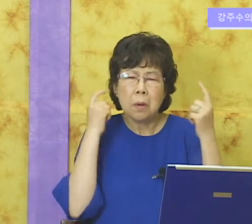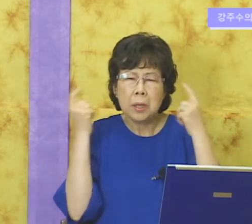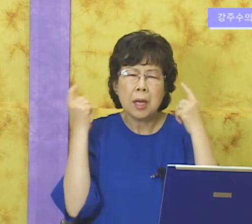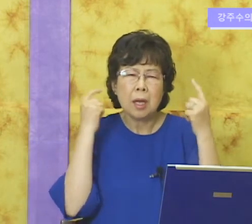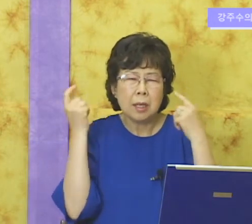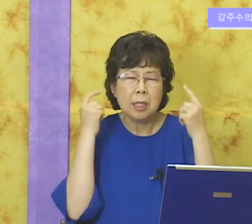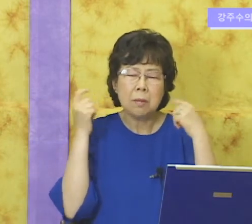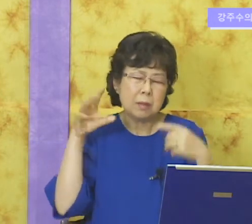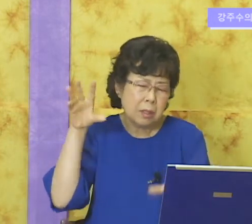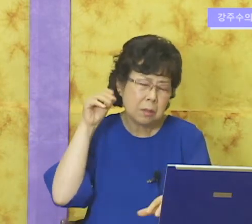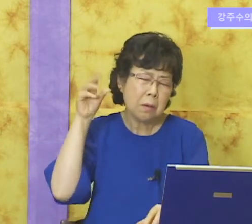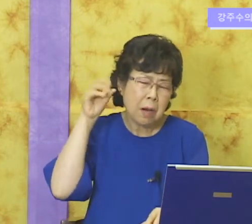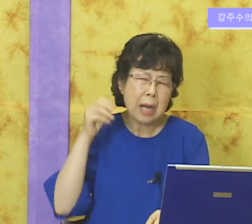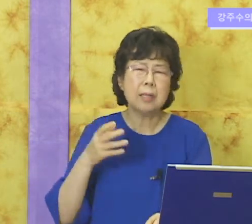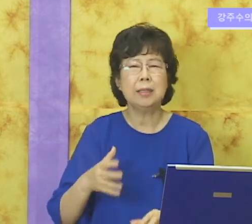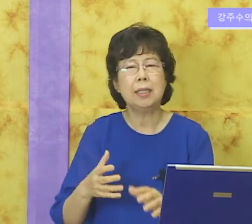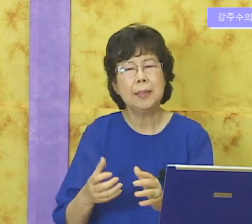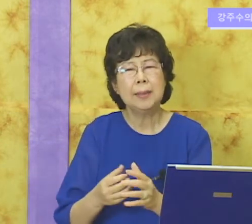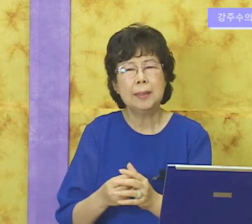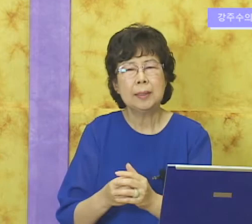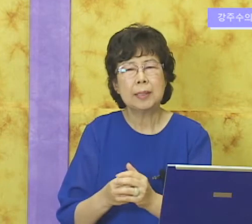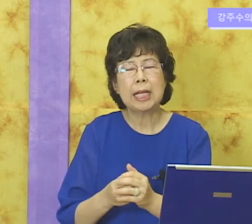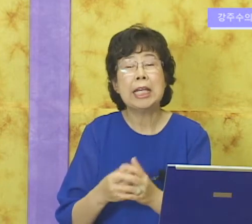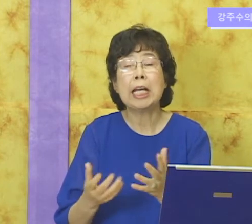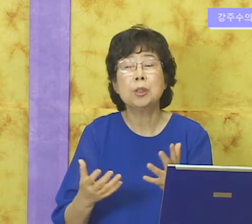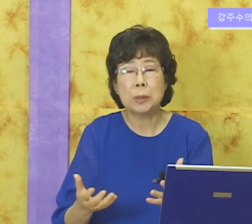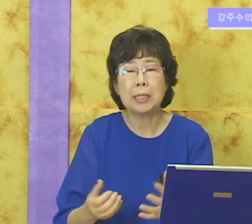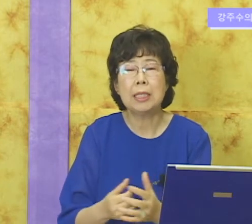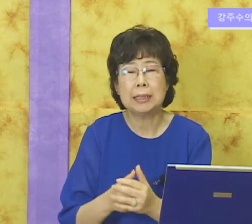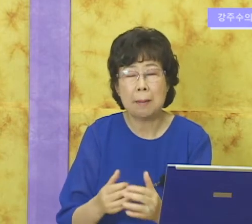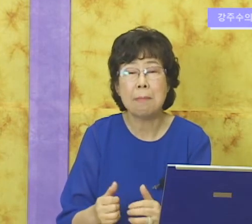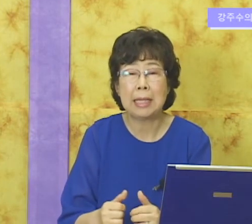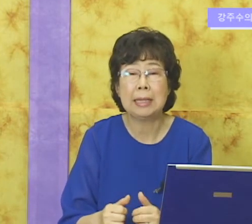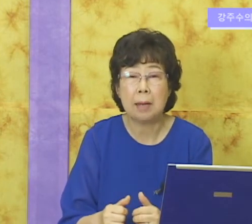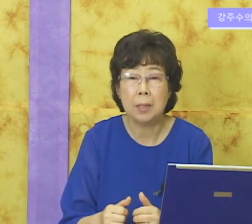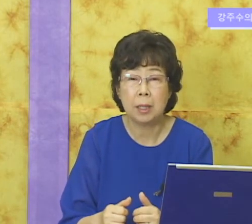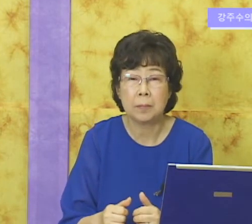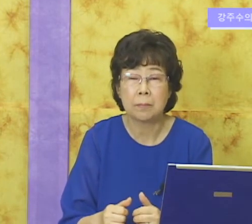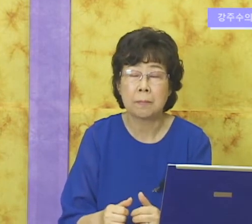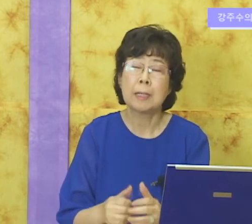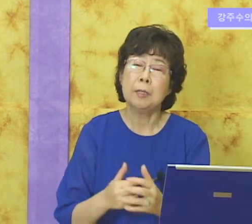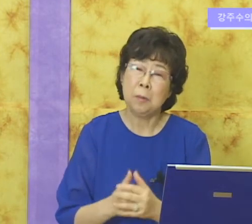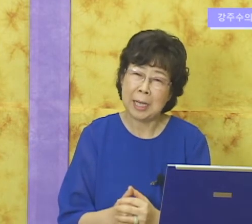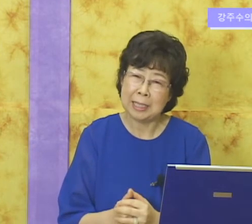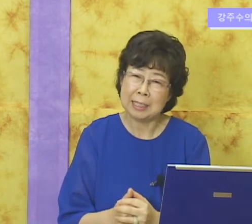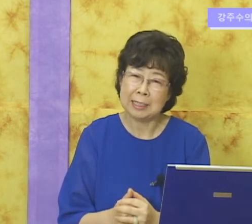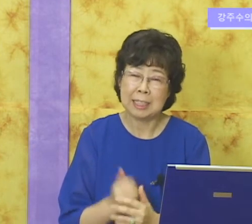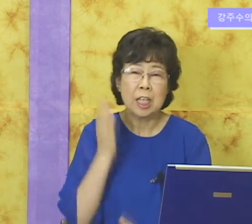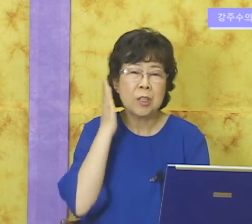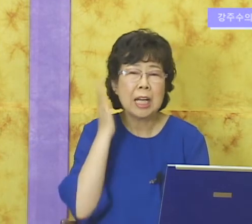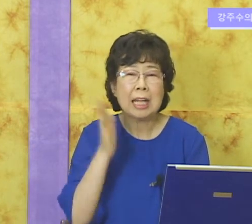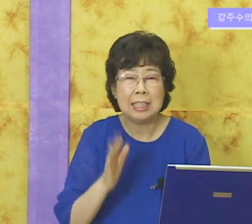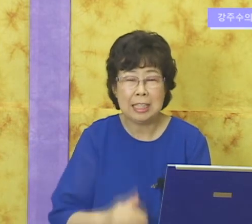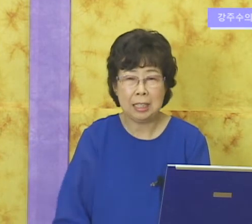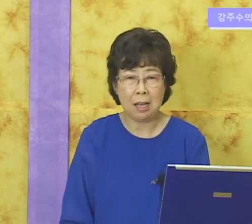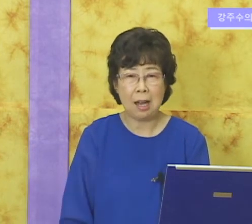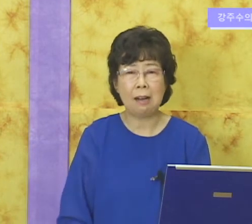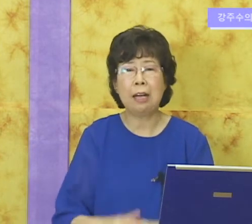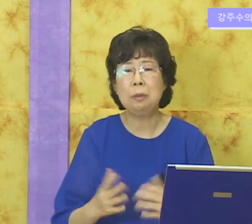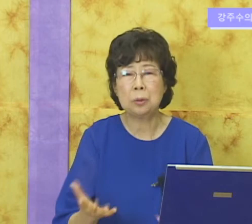듣고 귀로 듣고 아는 것들이 그러니까 이야기 소재거리가 참 많다면 농아인들은 귀가 안 들리니까 라디오